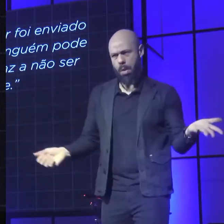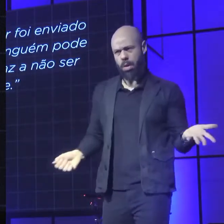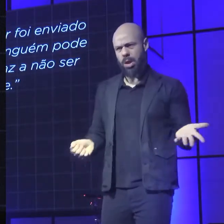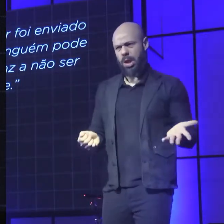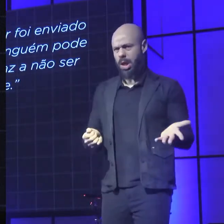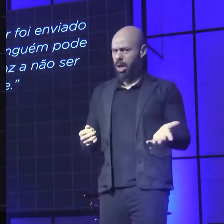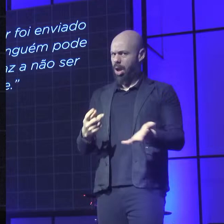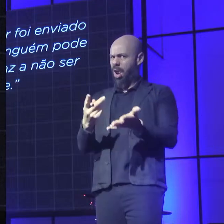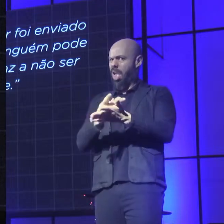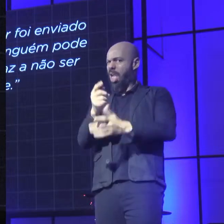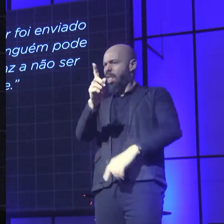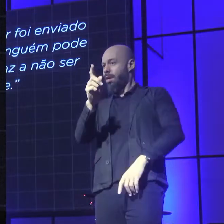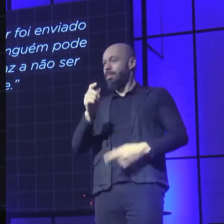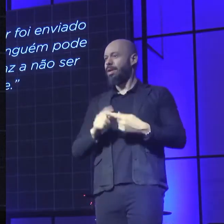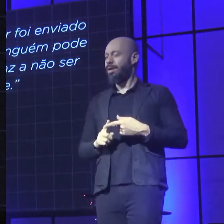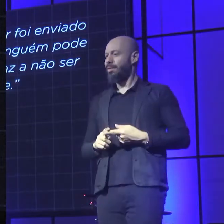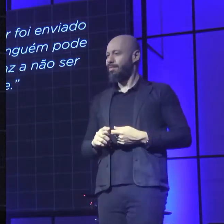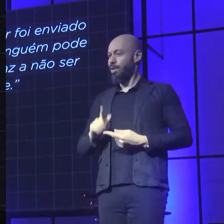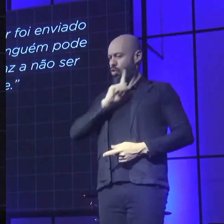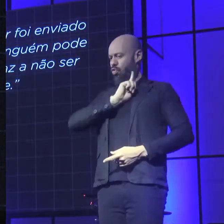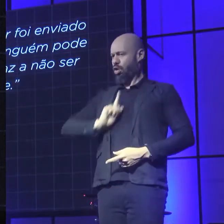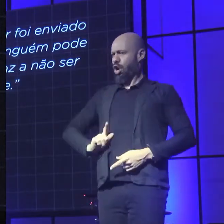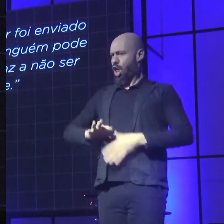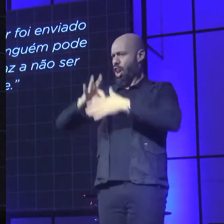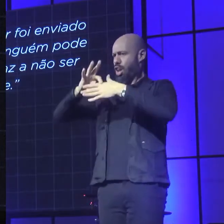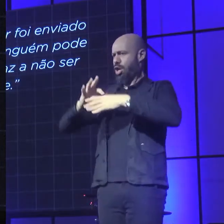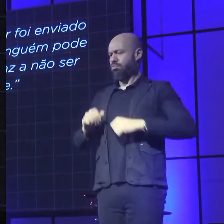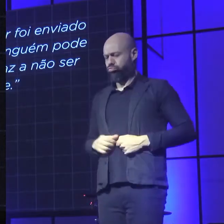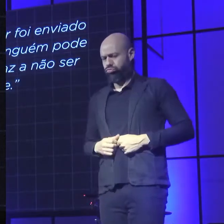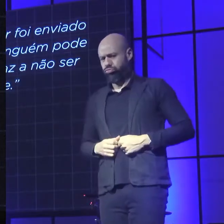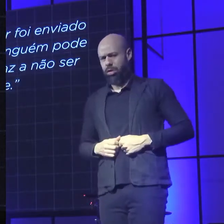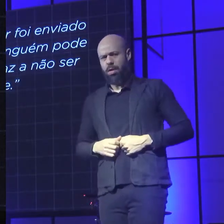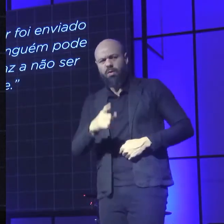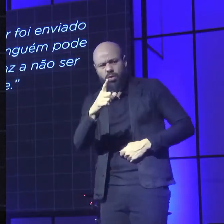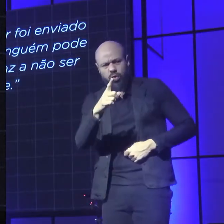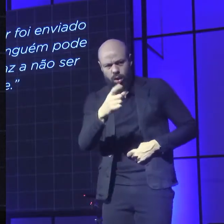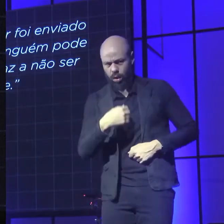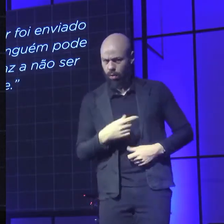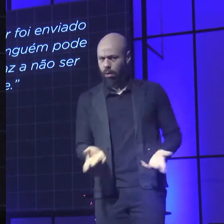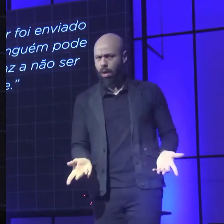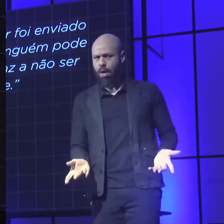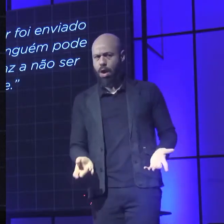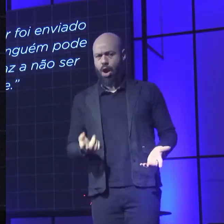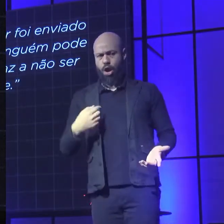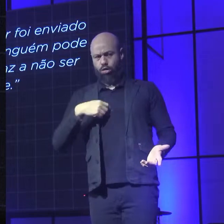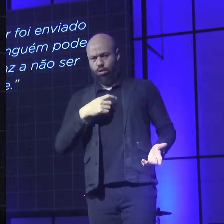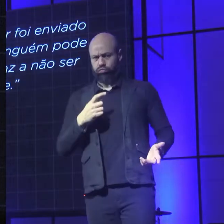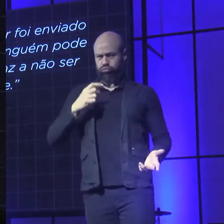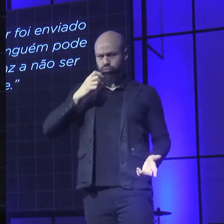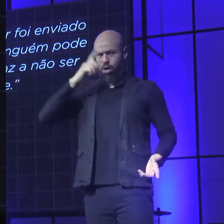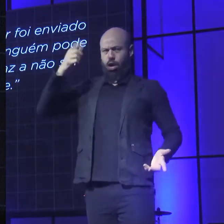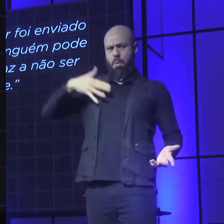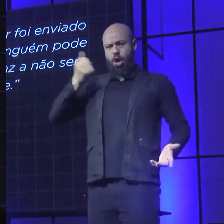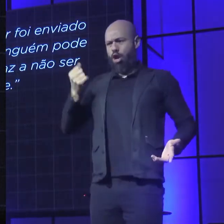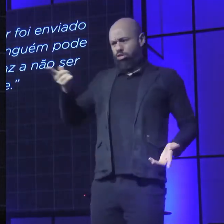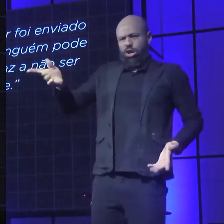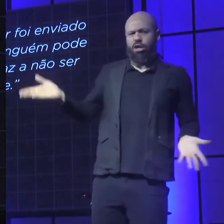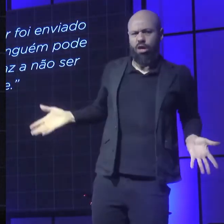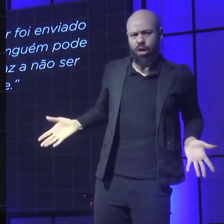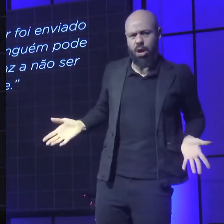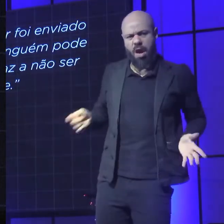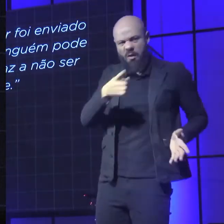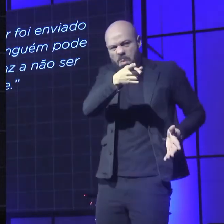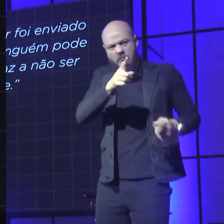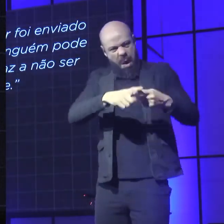colegas governantes, líderes do povo, metidos, arrogantes, soberbos, soubessem que ele